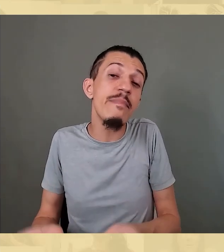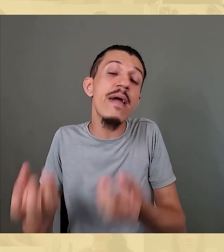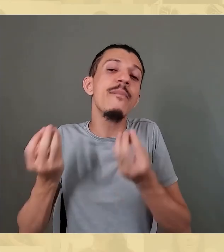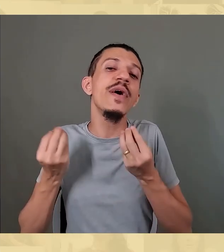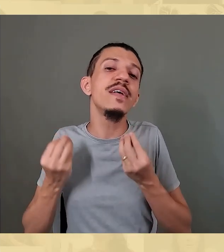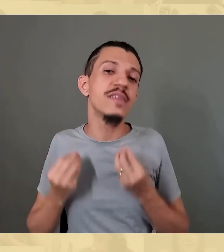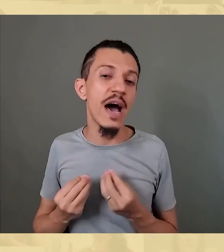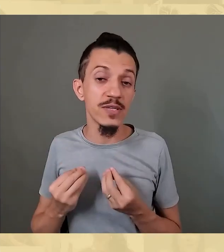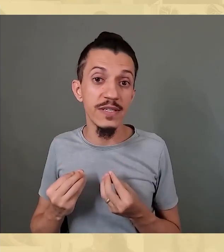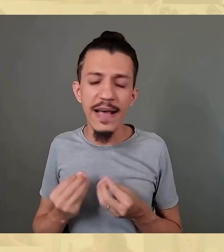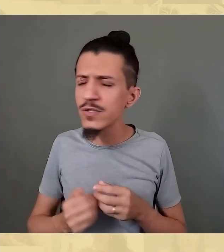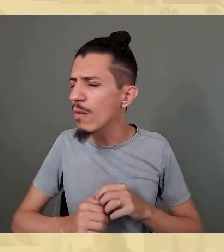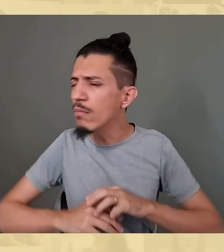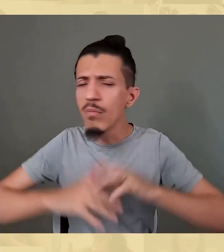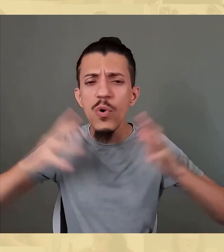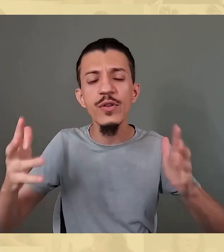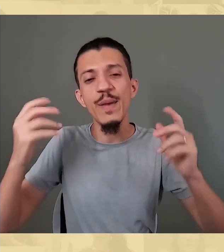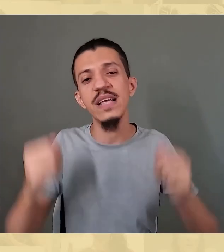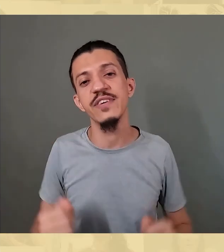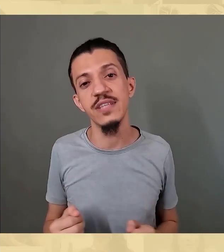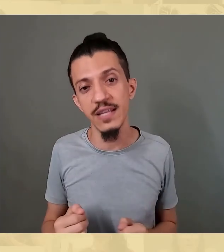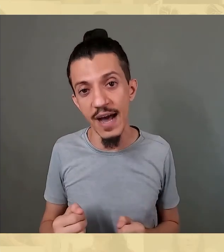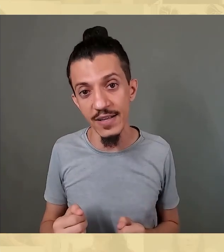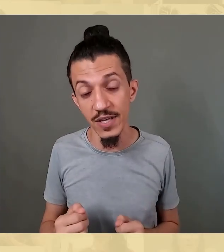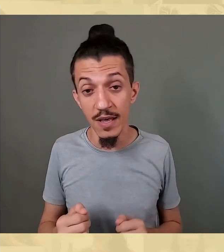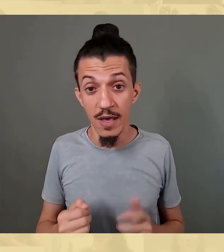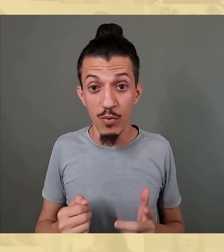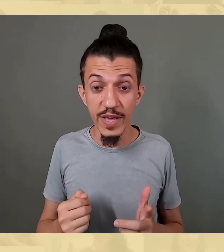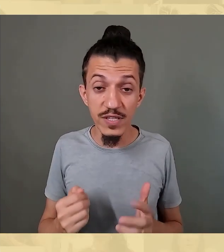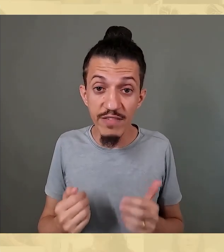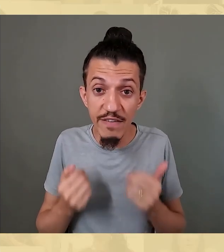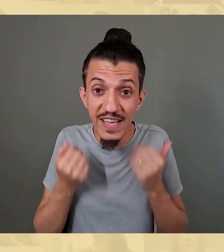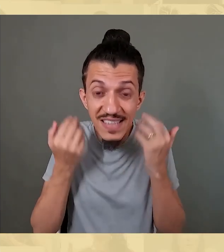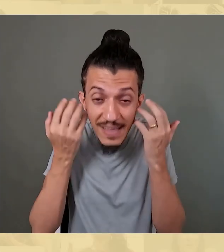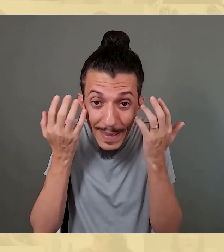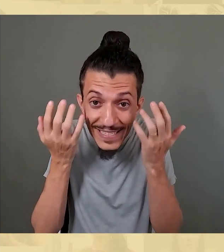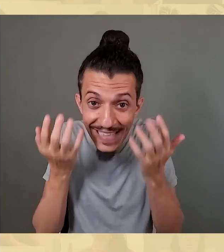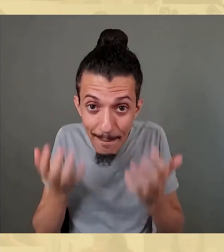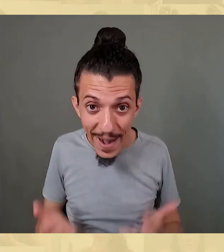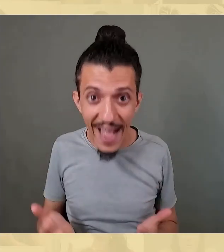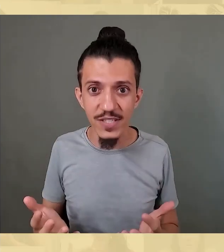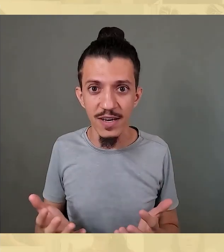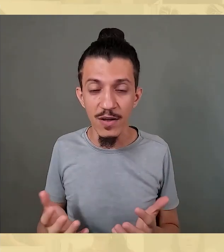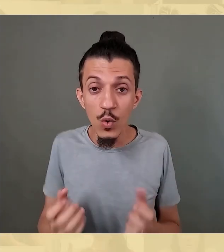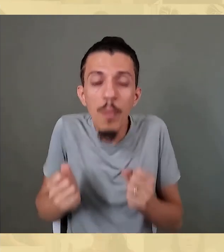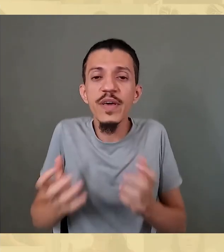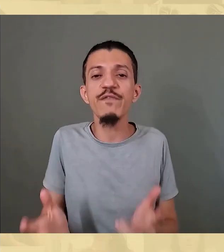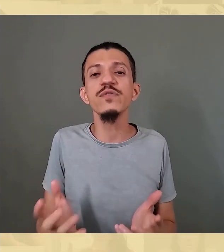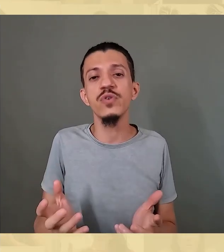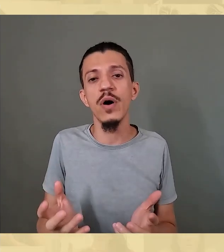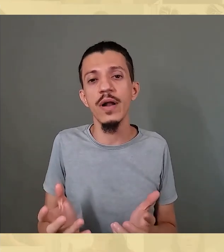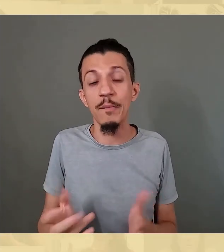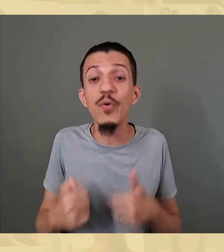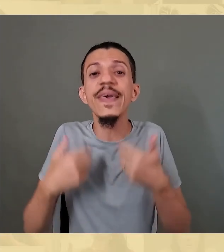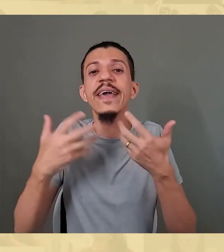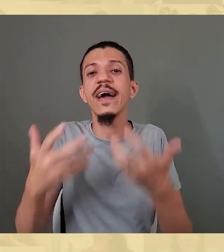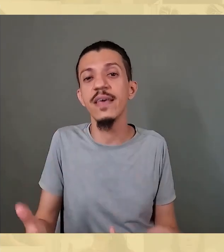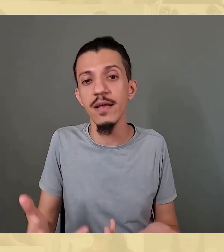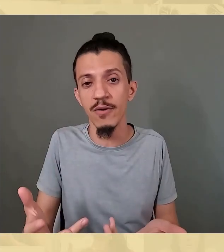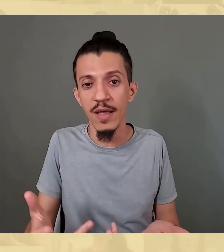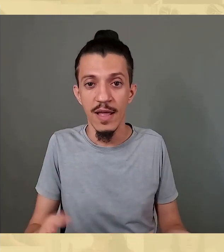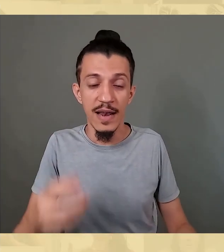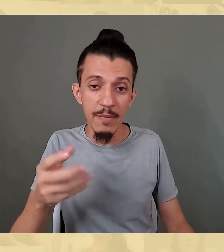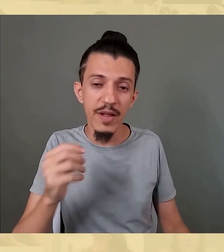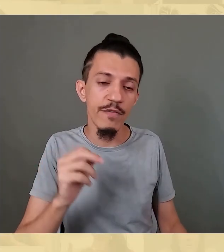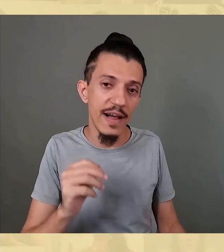vai memorizar os sinais com muito mais facilidade, porque você vai ver exatamente na prática como que funciona, por que é